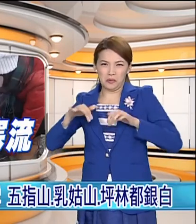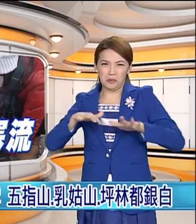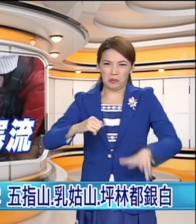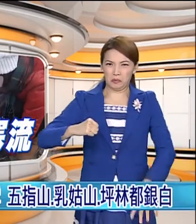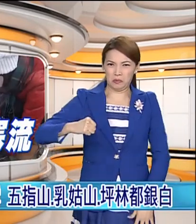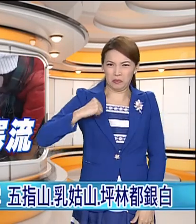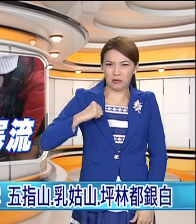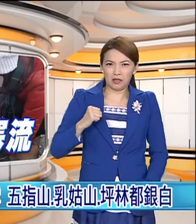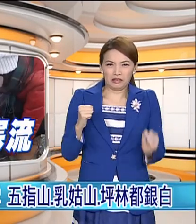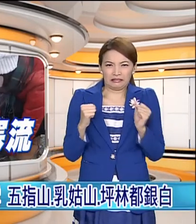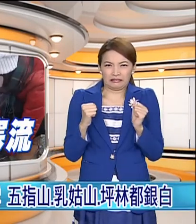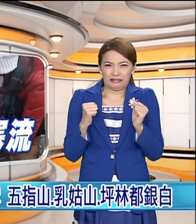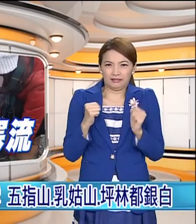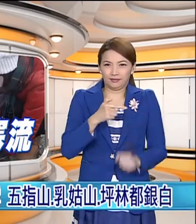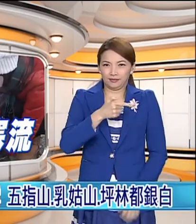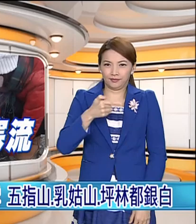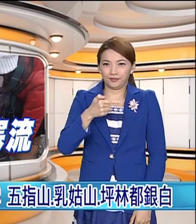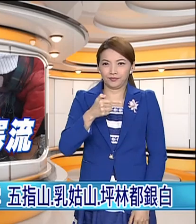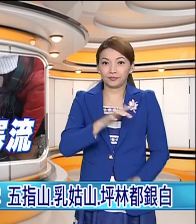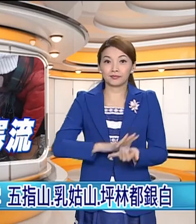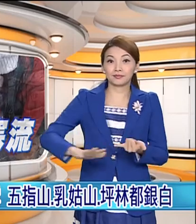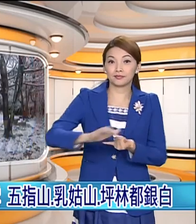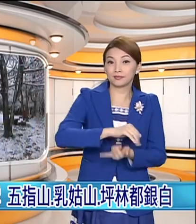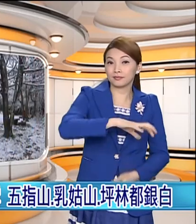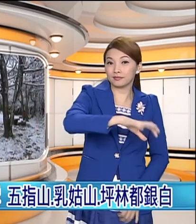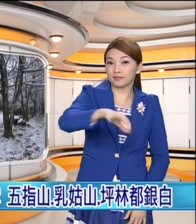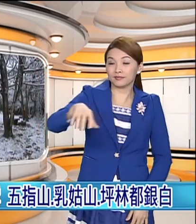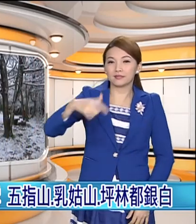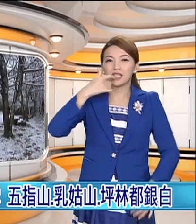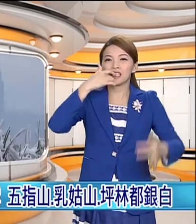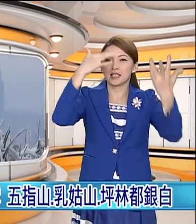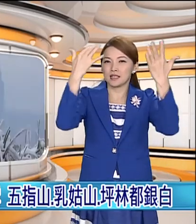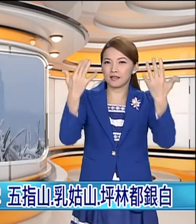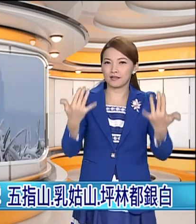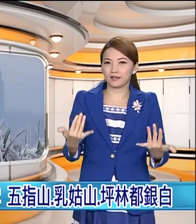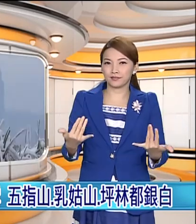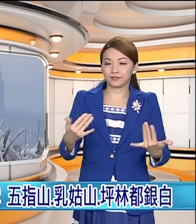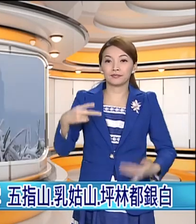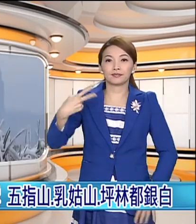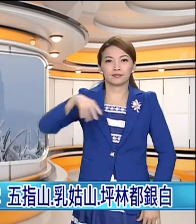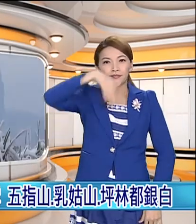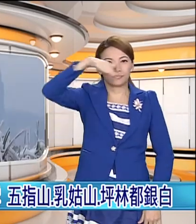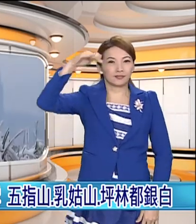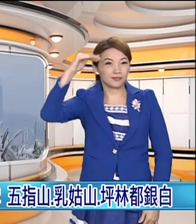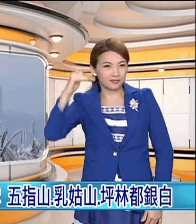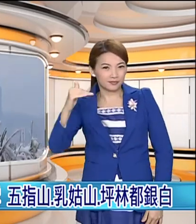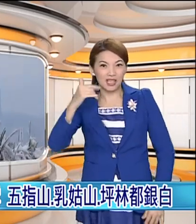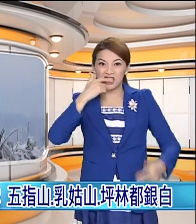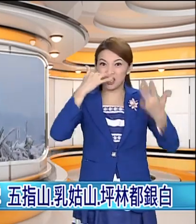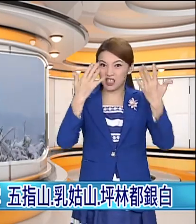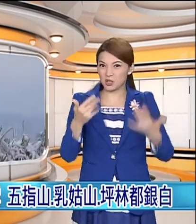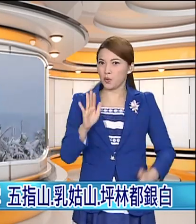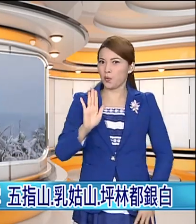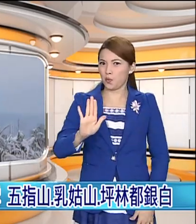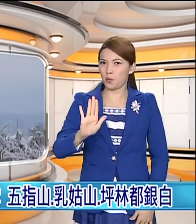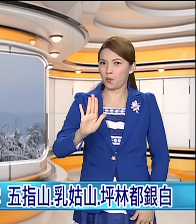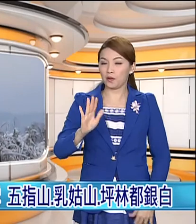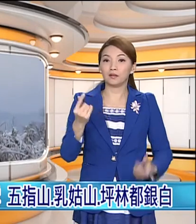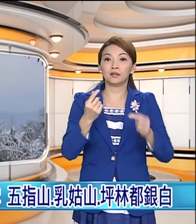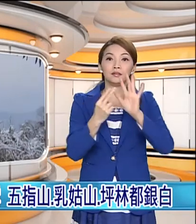这一波超强寒流威力真的很大，让全台湾从北到南不少地方都下雪了，甚